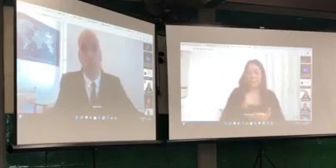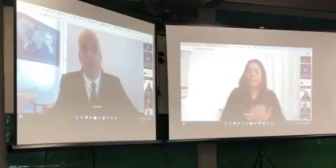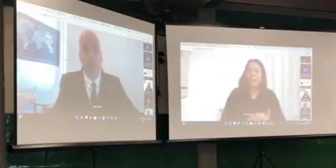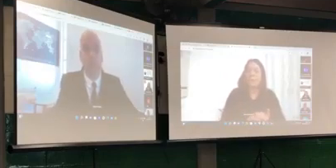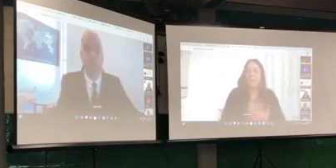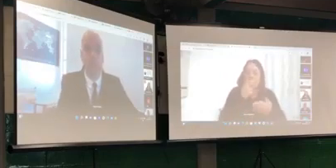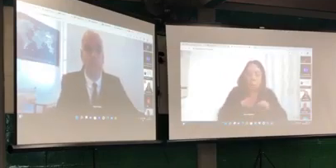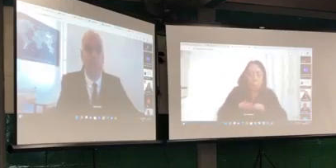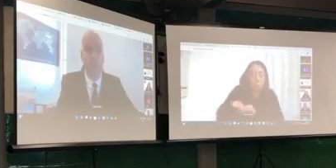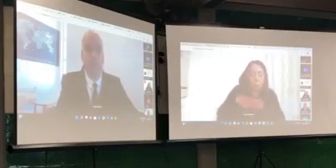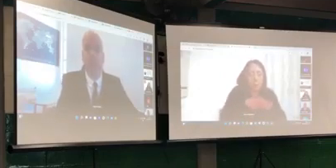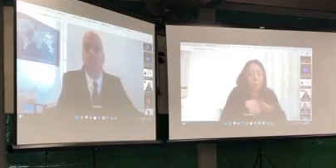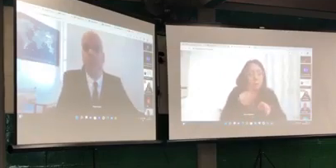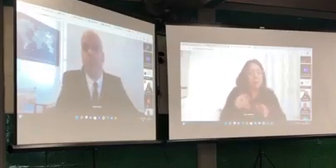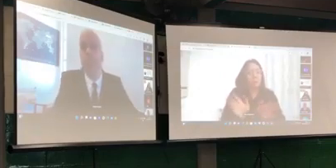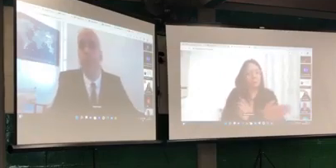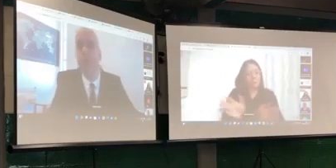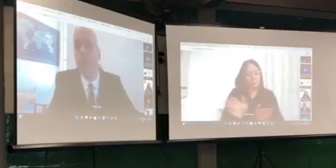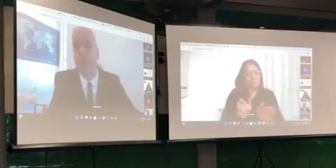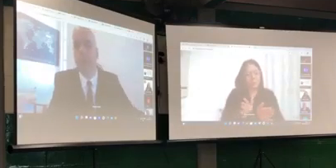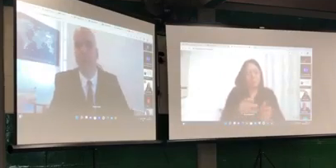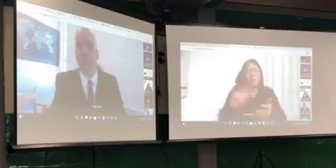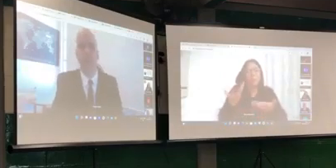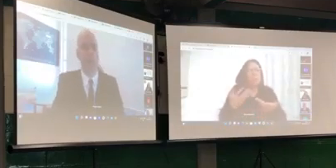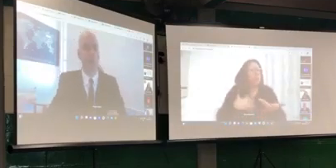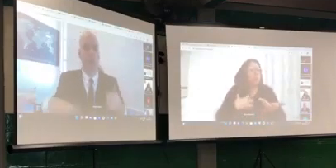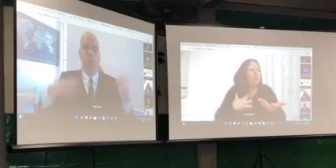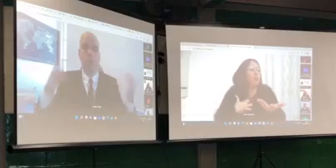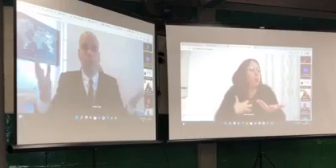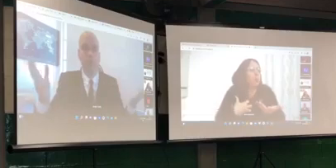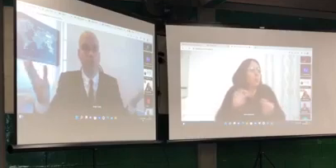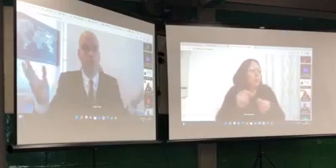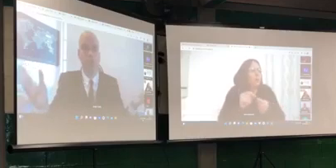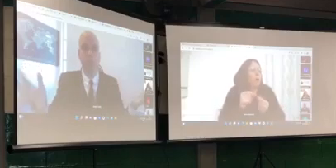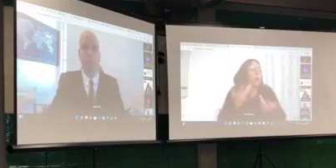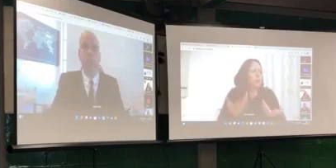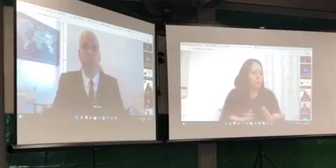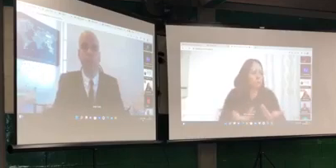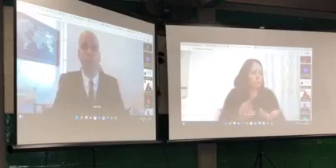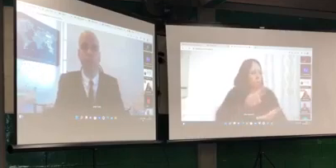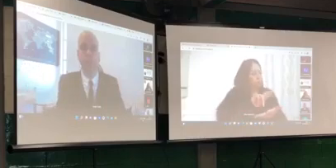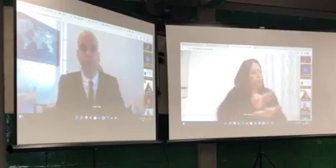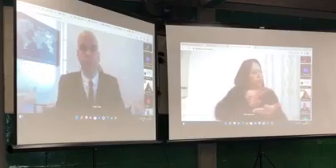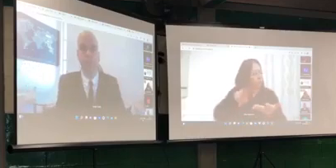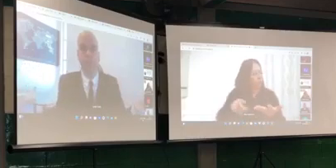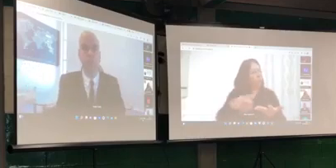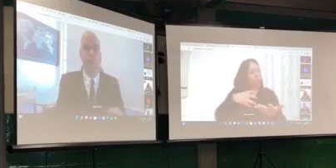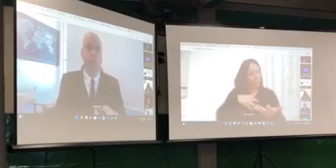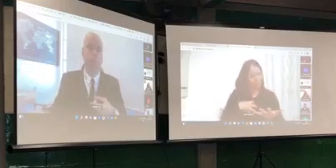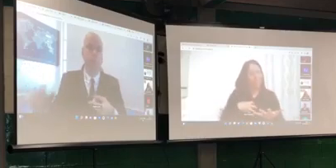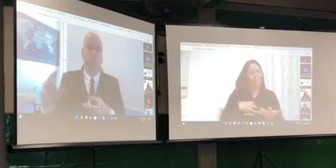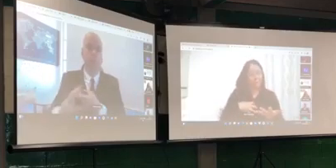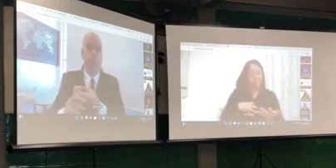igualdade e a acessibilidade. Mas de que forma que a gente faz isso? Olha, são vários recursos. Né? Então, que